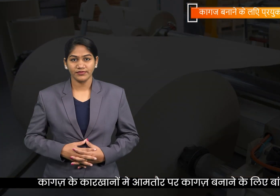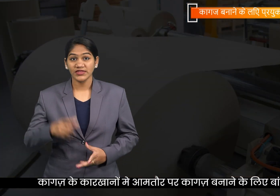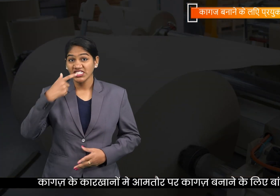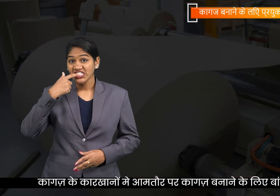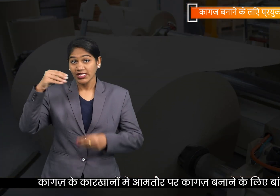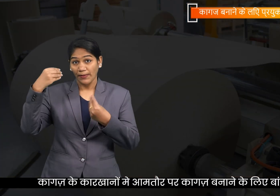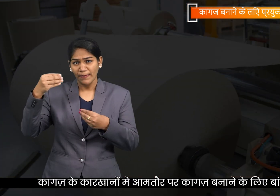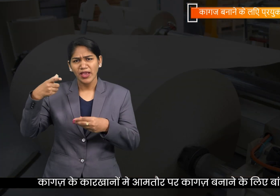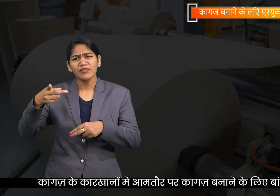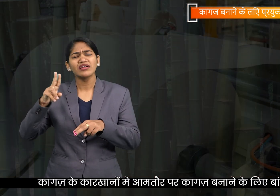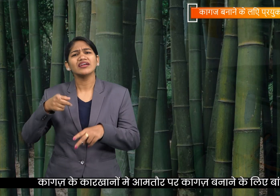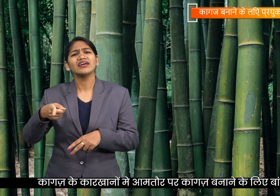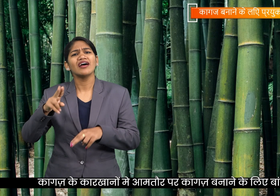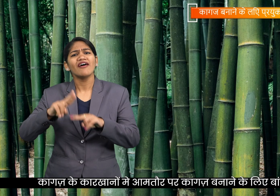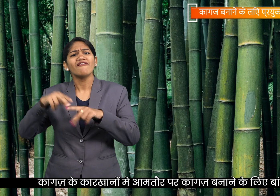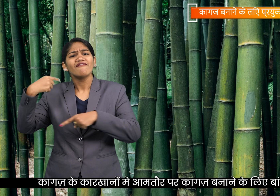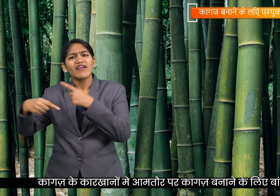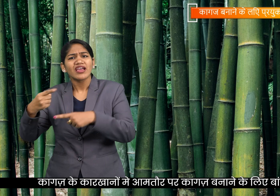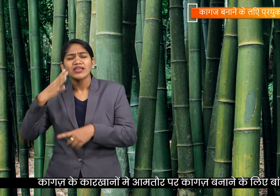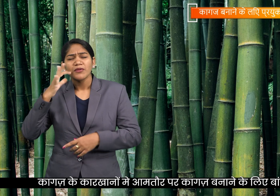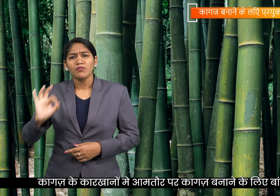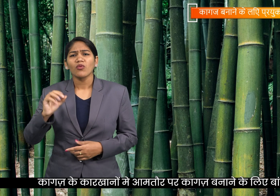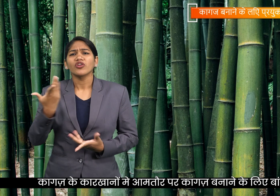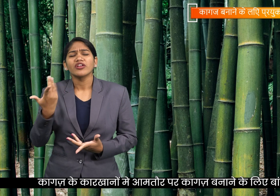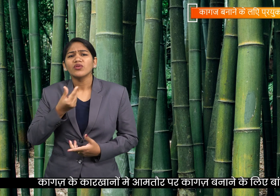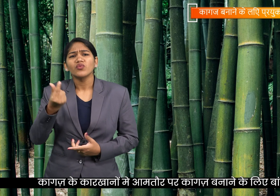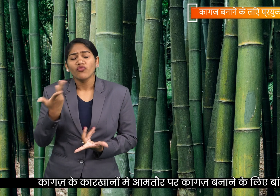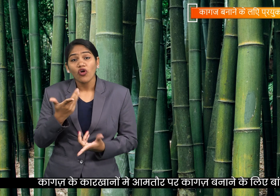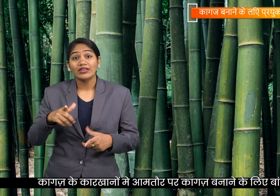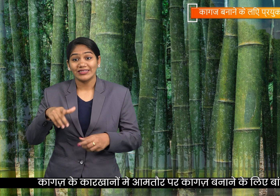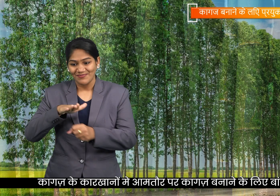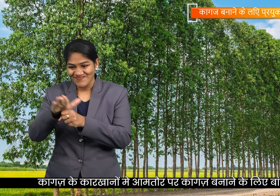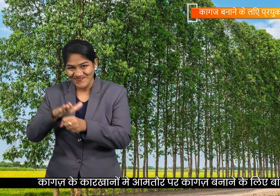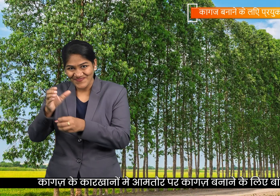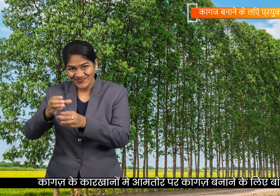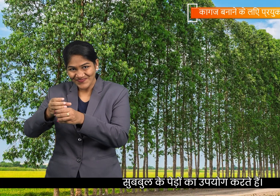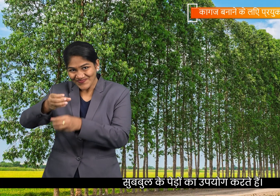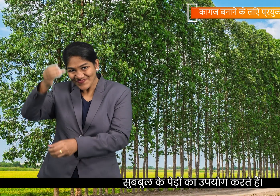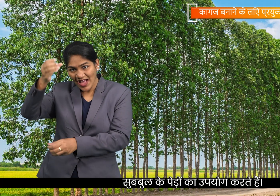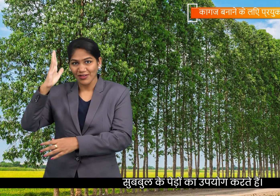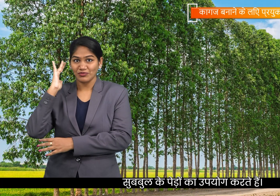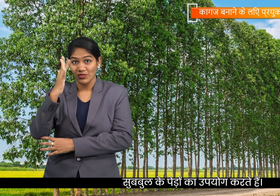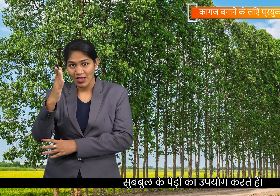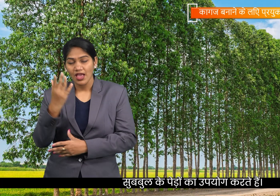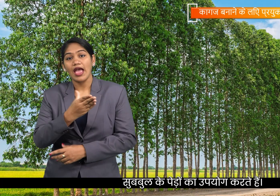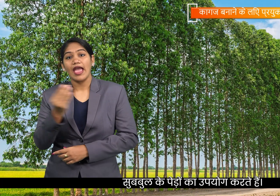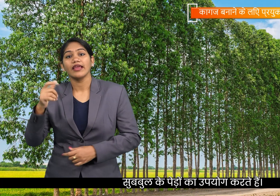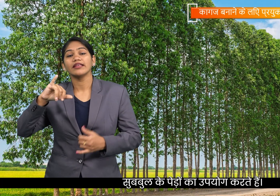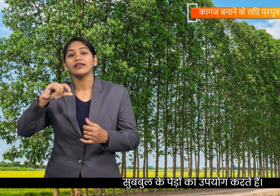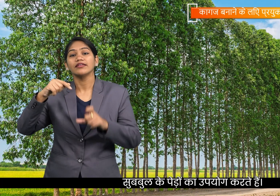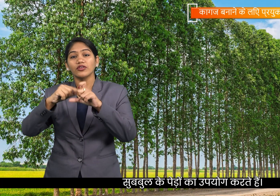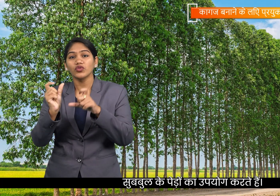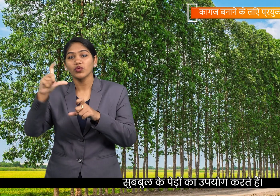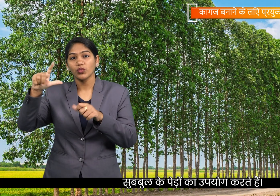कागज़ के कारखानों में आमतौर पर कागज़ बनाने के लिए बांस, नीलगिरी और सूप-बबूल के पेड़ों का